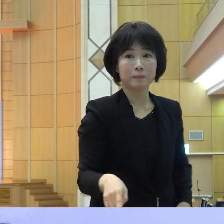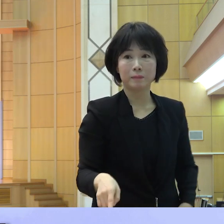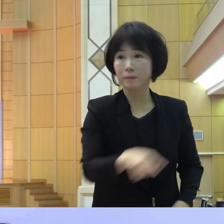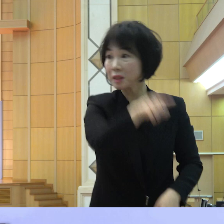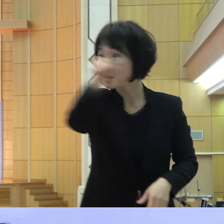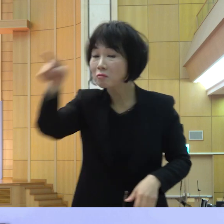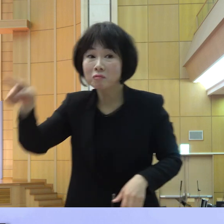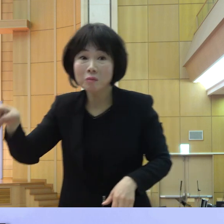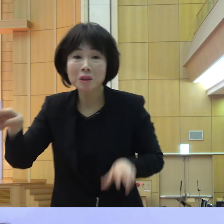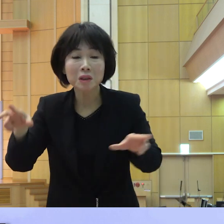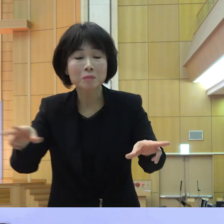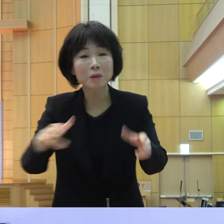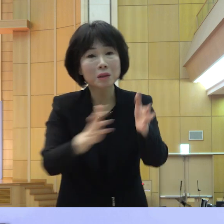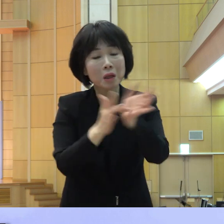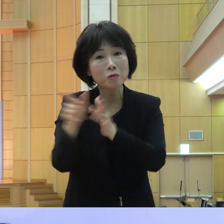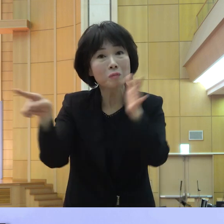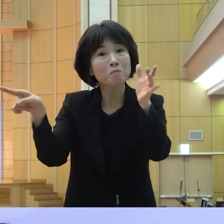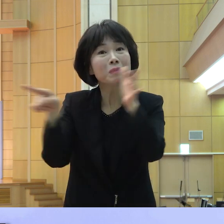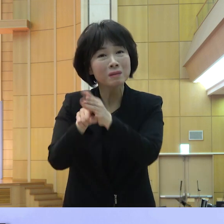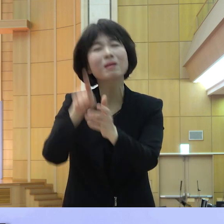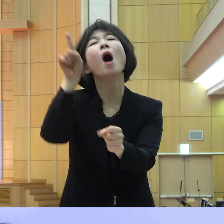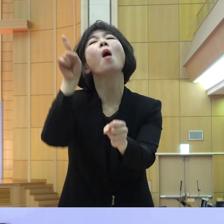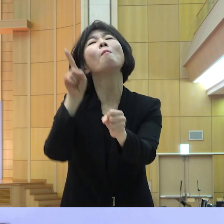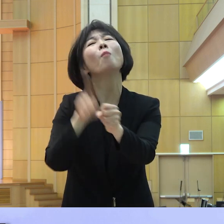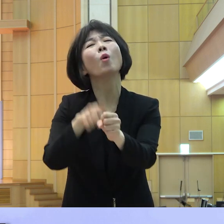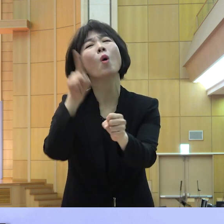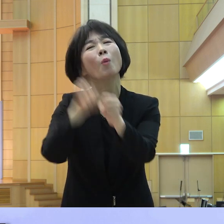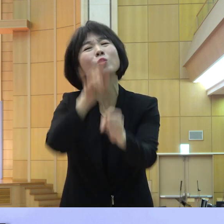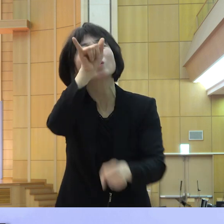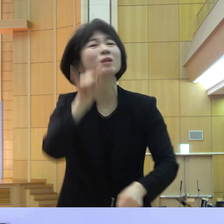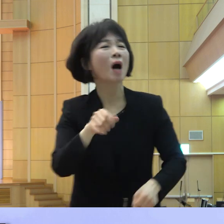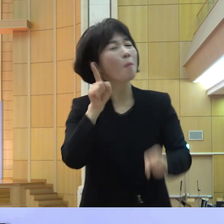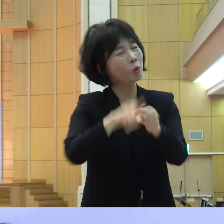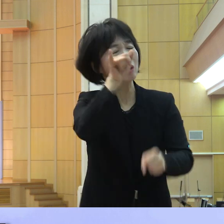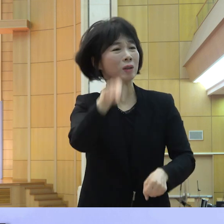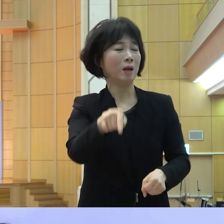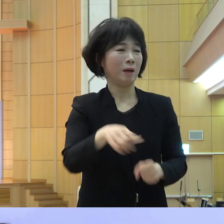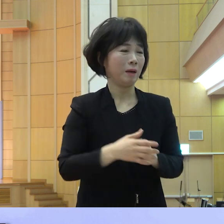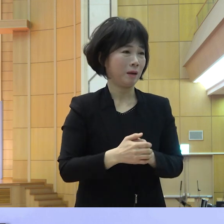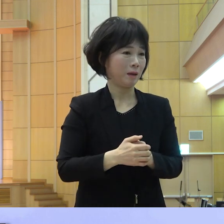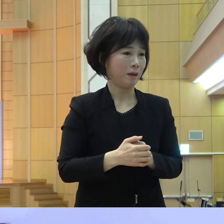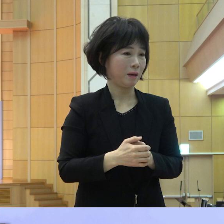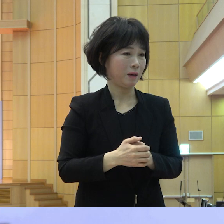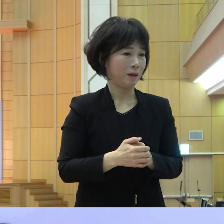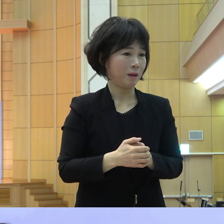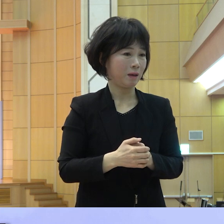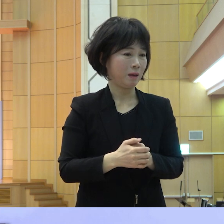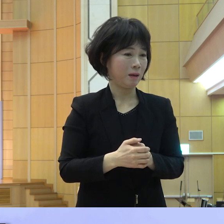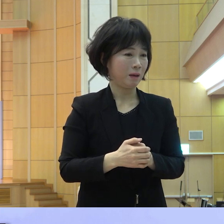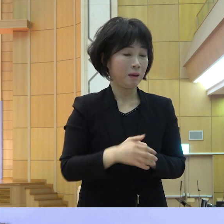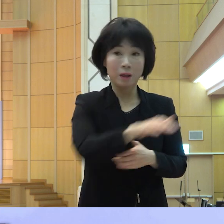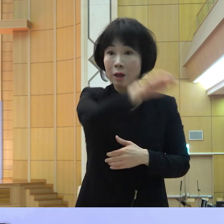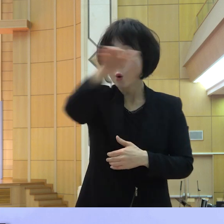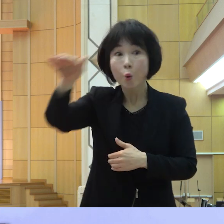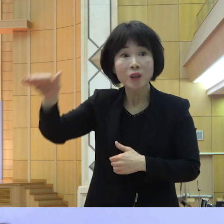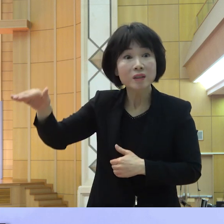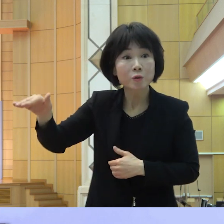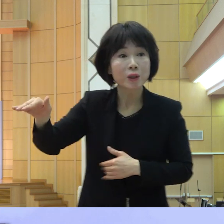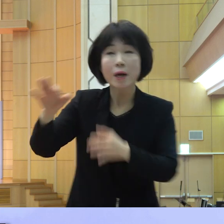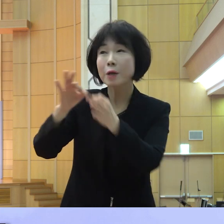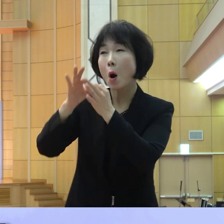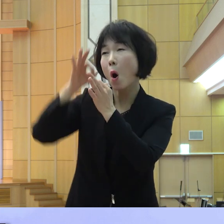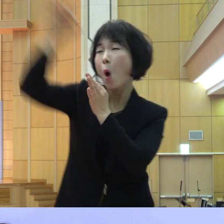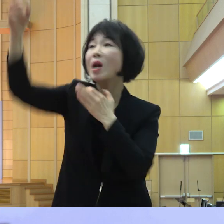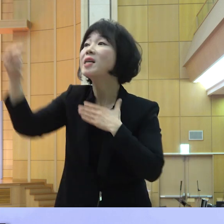괜히 종교가 있는 게 아닙니다. 근데 사실 기독교는 종교라고 말하면 안 돼요. 우리는 영원한 생명을